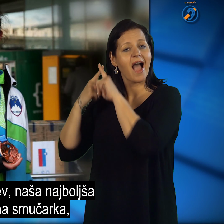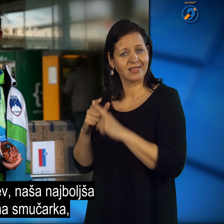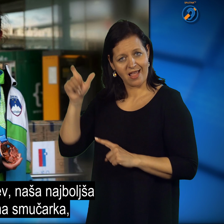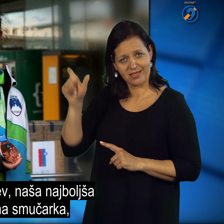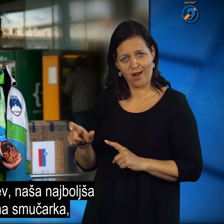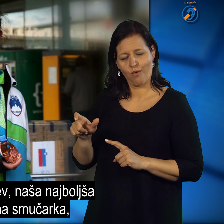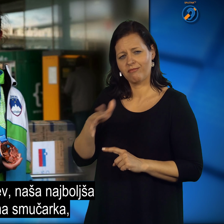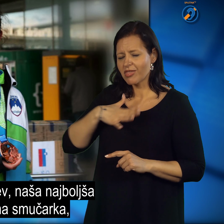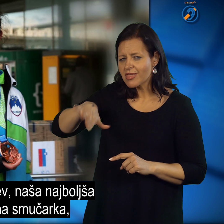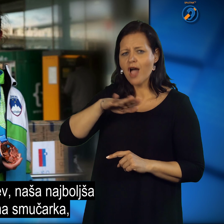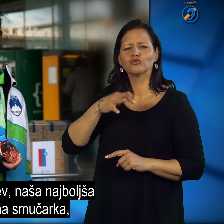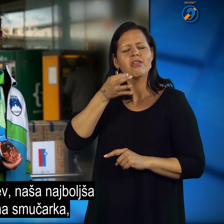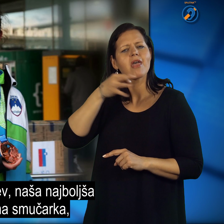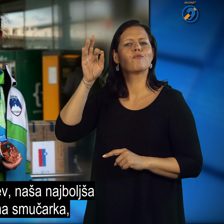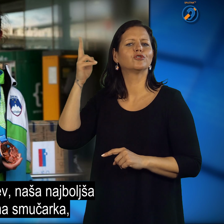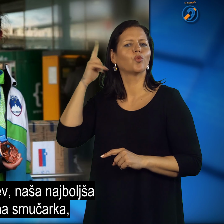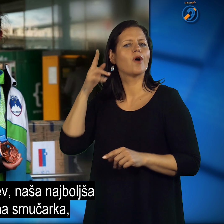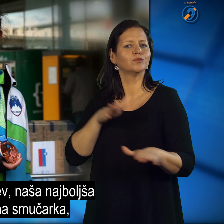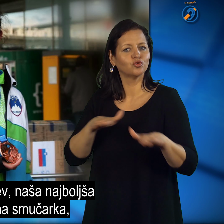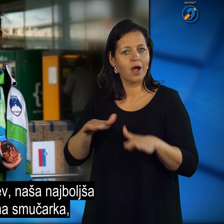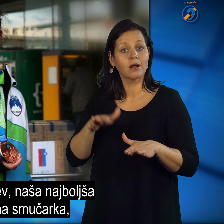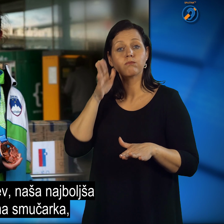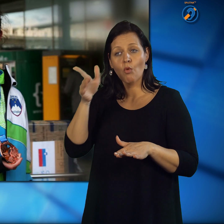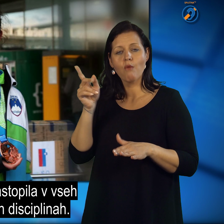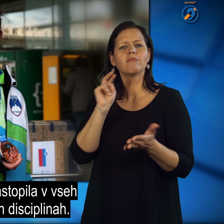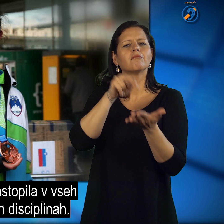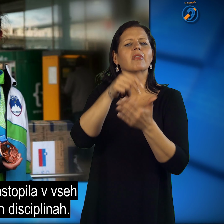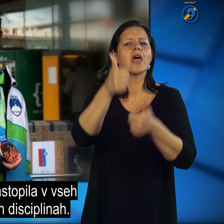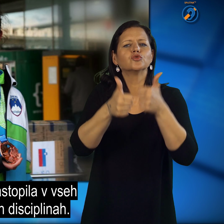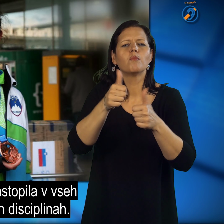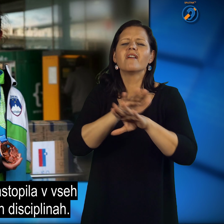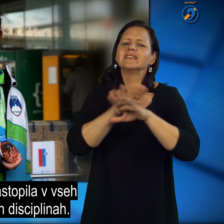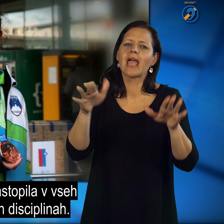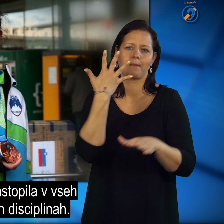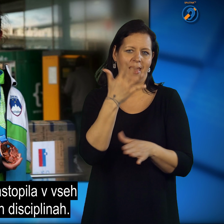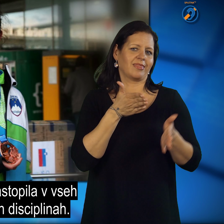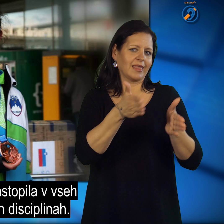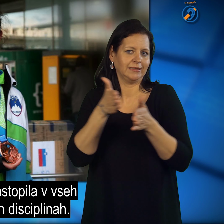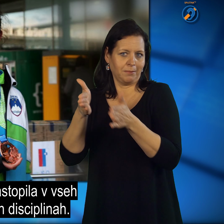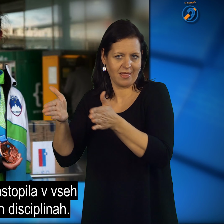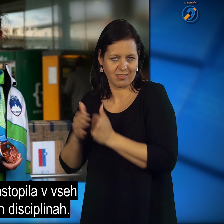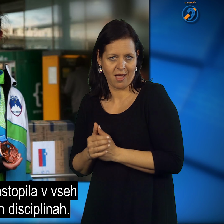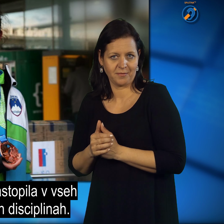Anja Drev, naša najboljša gluha smučarka, bo nastopila v vseh 5 disciplinah.